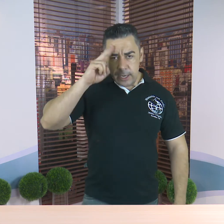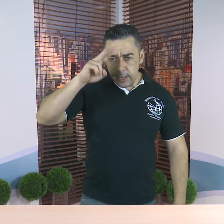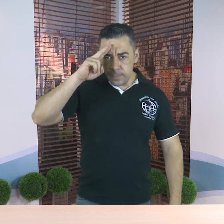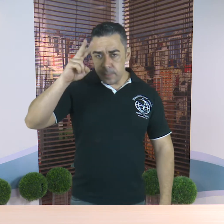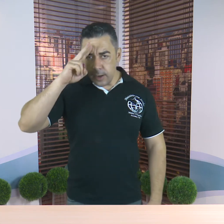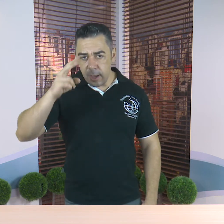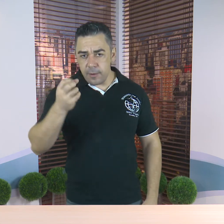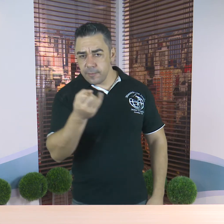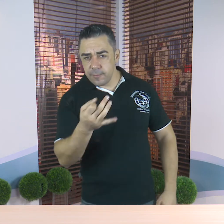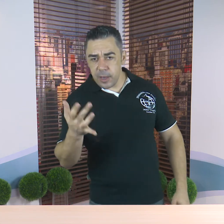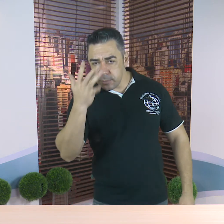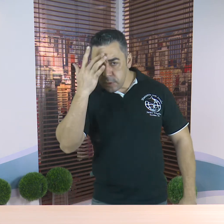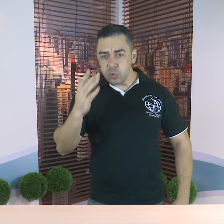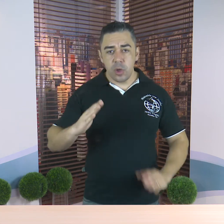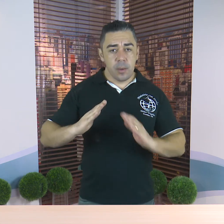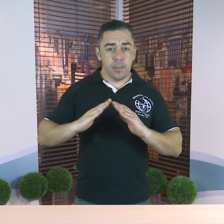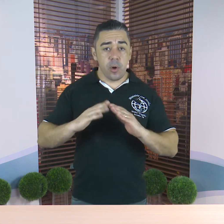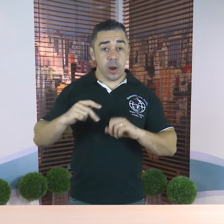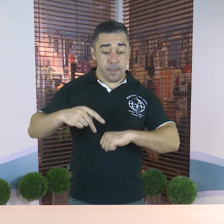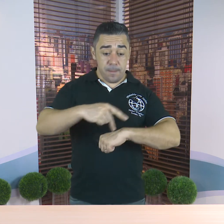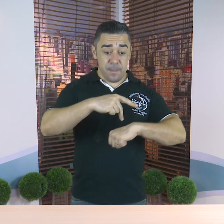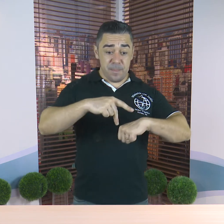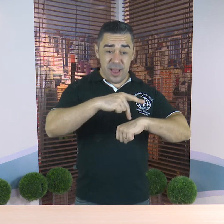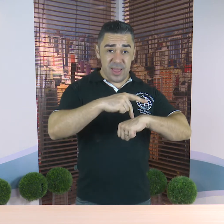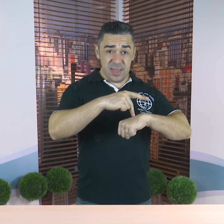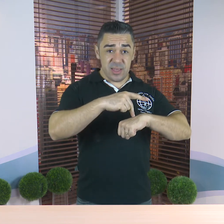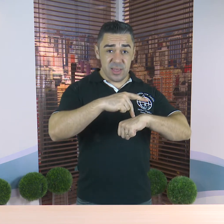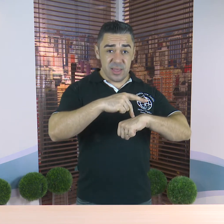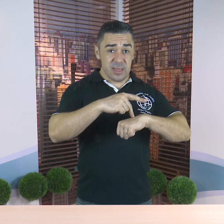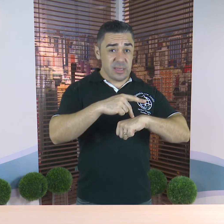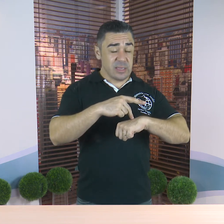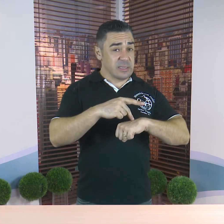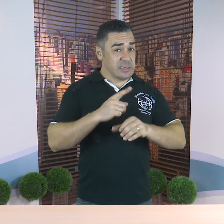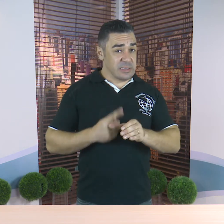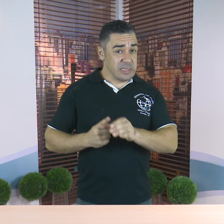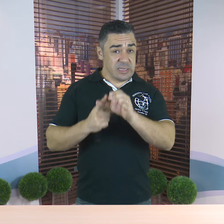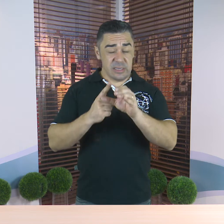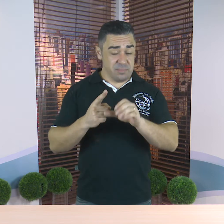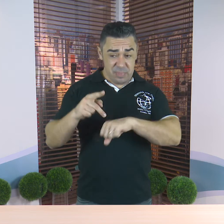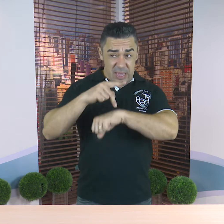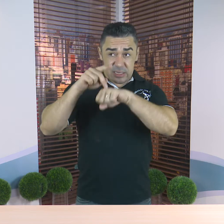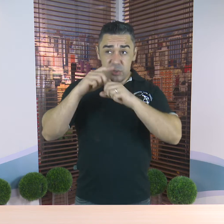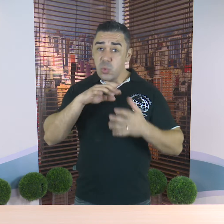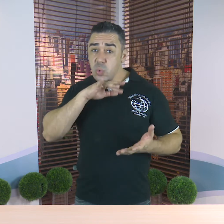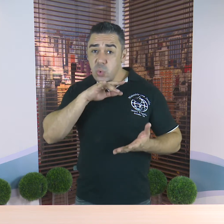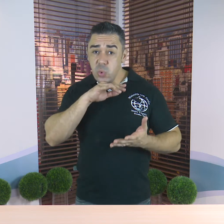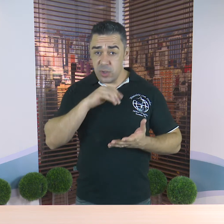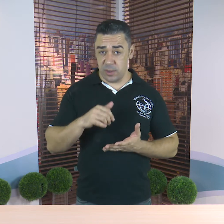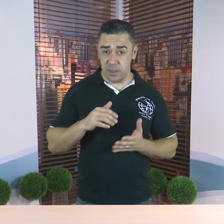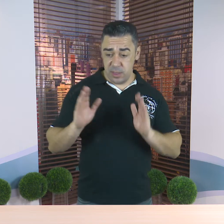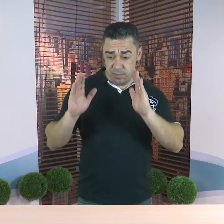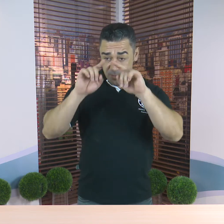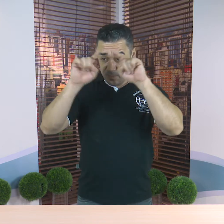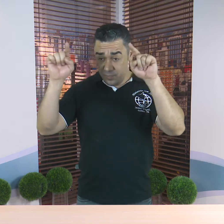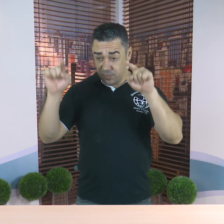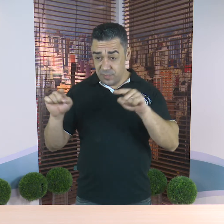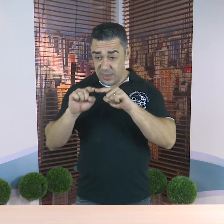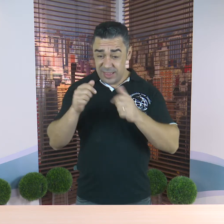irmãos que vivem em países da chamada janela 1040, ou seja, nações que estão localizadas entre os paralelos 10 e 40,